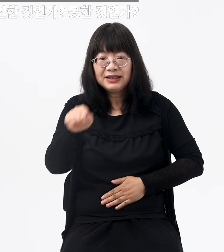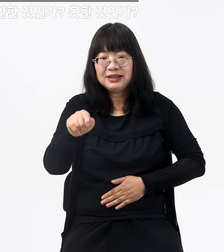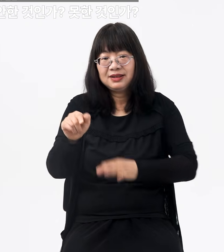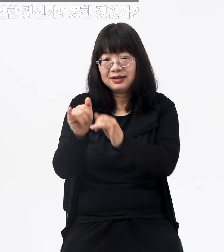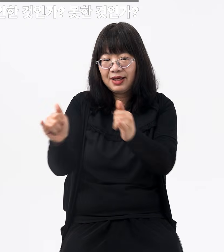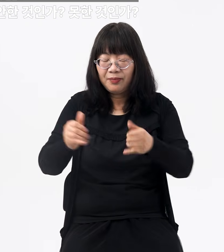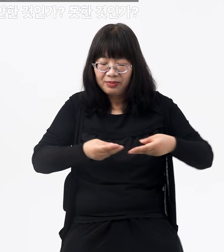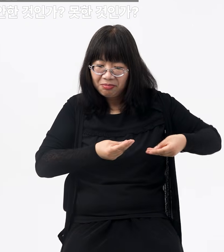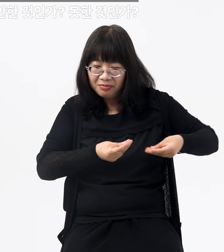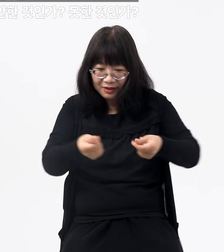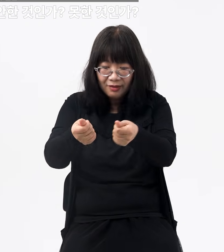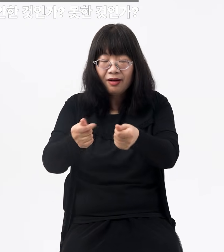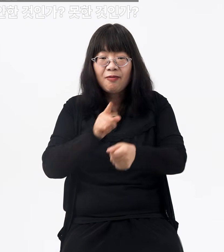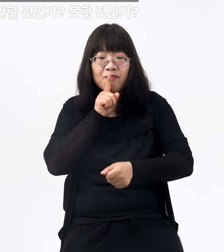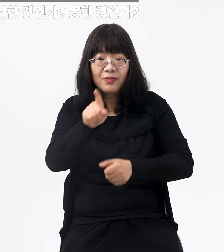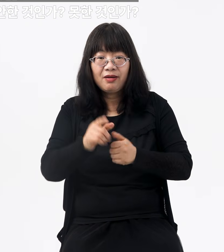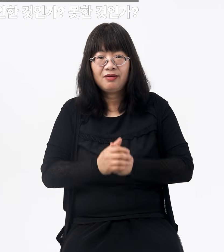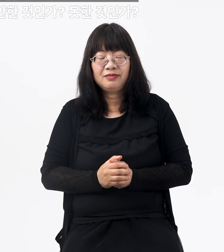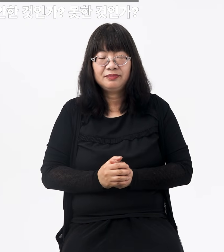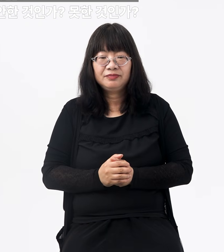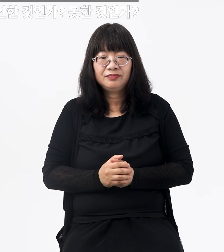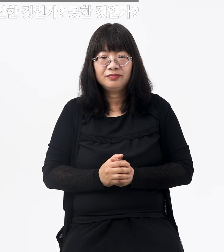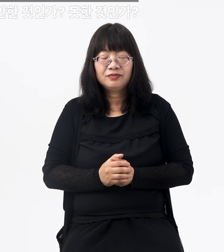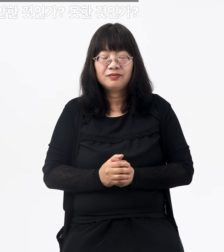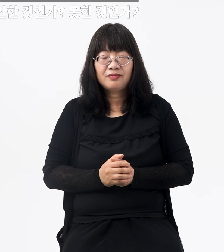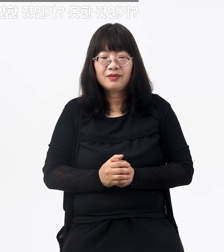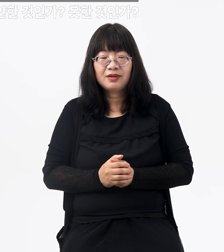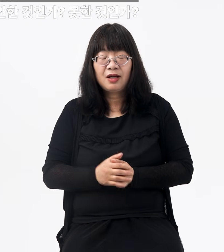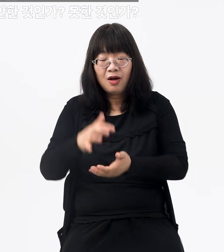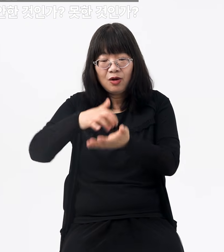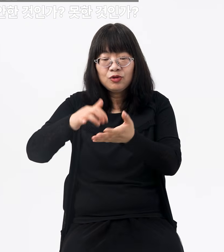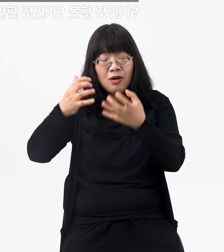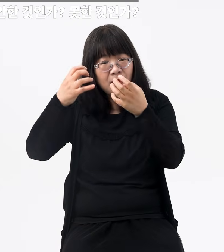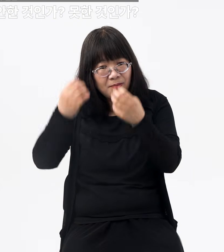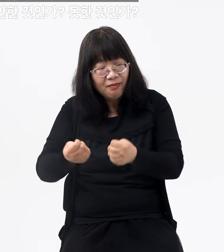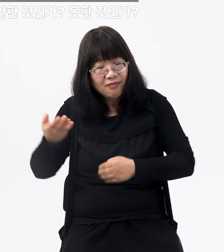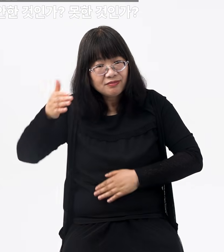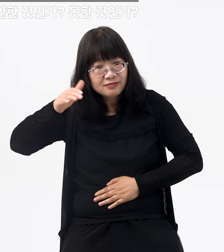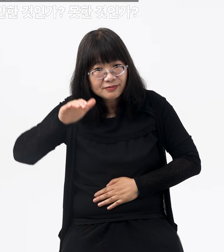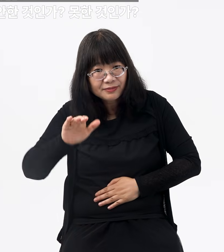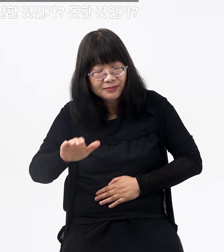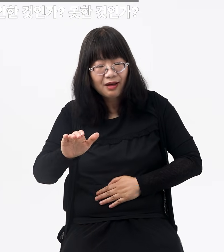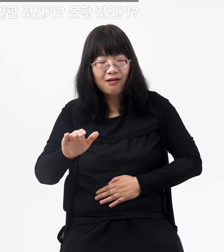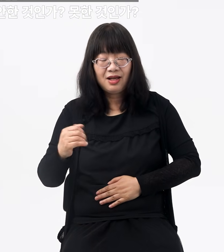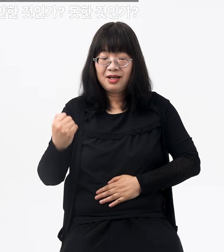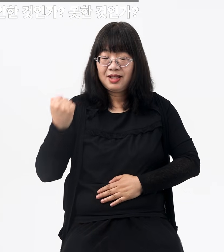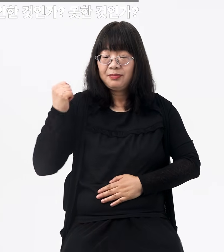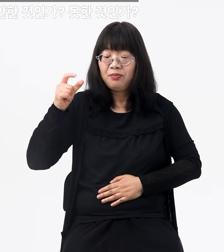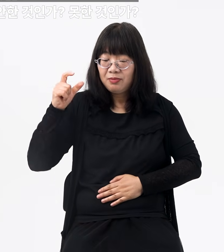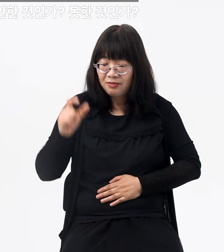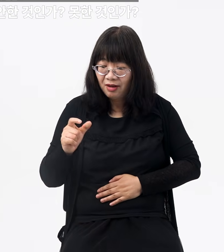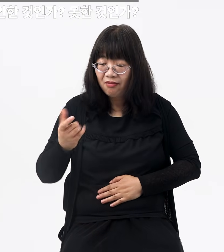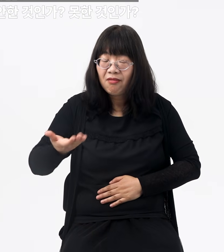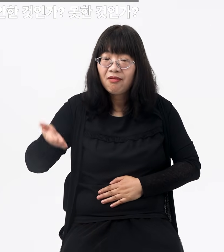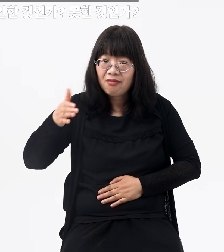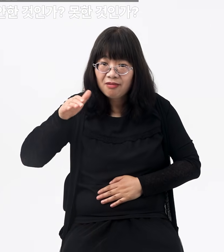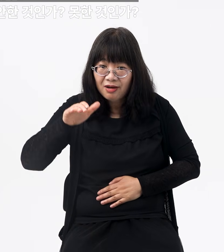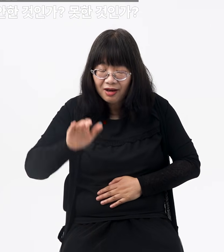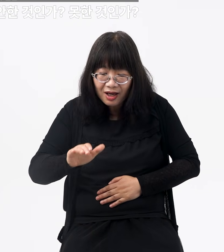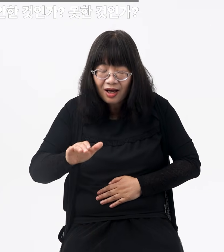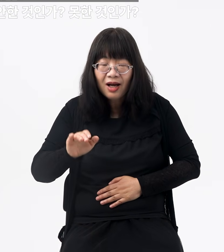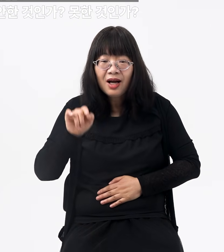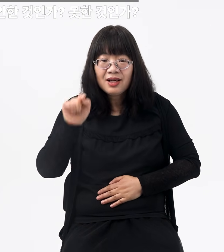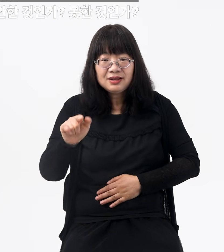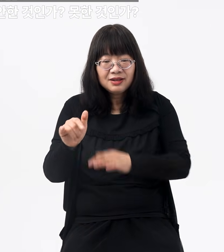것이라. 하나님이 그럼에도 불구하고 수가 많으나 힘이 강하나